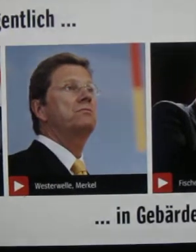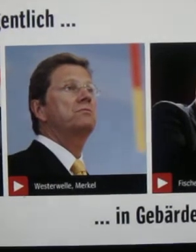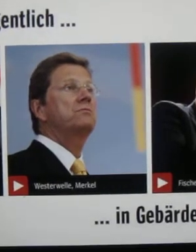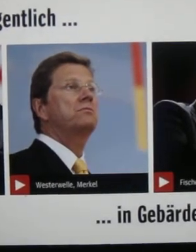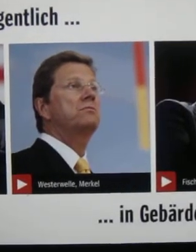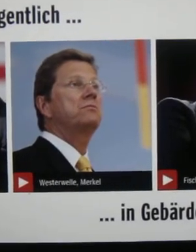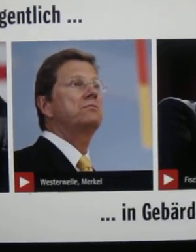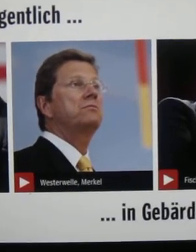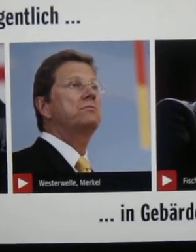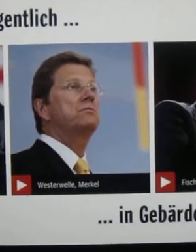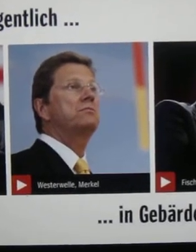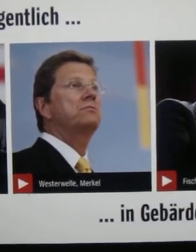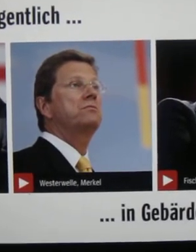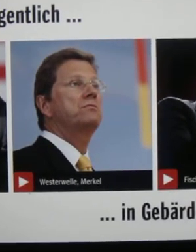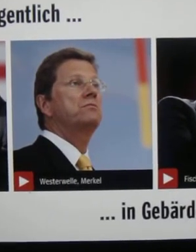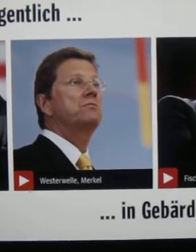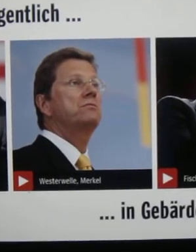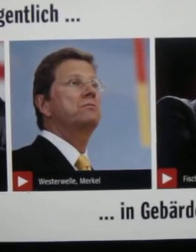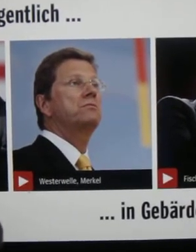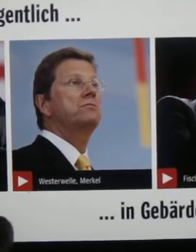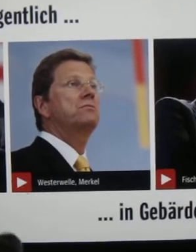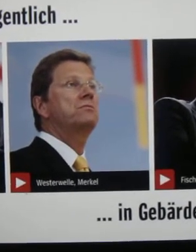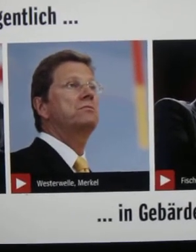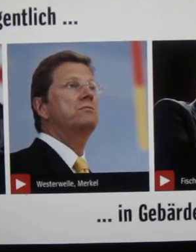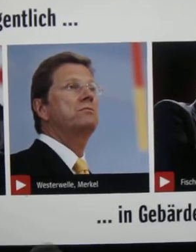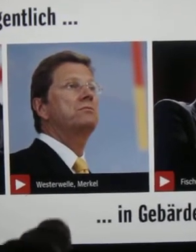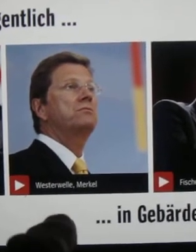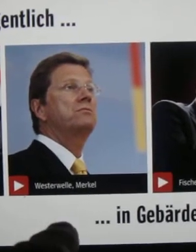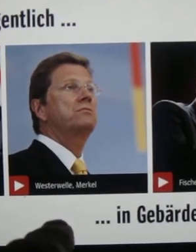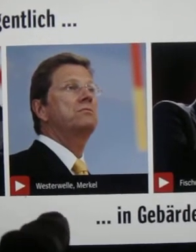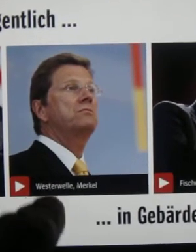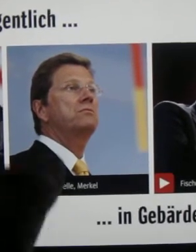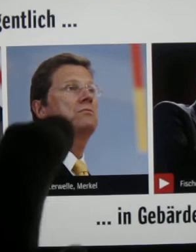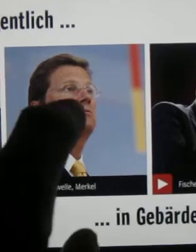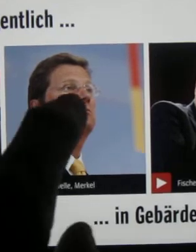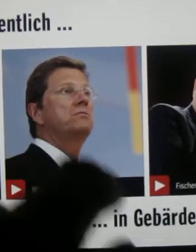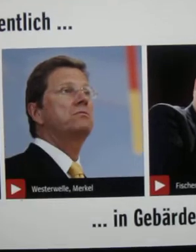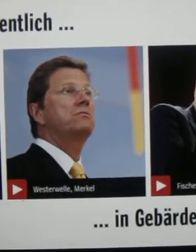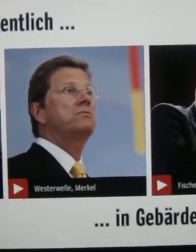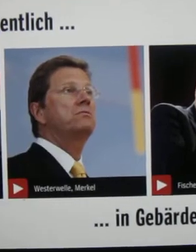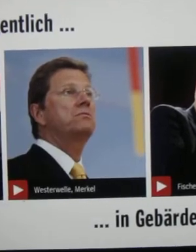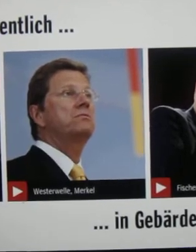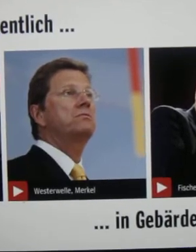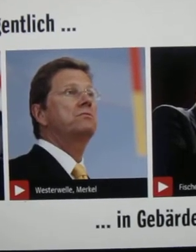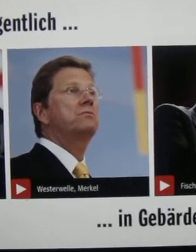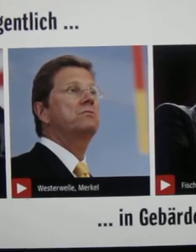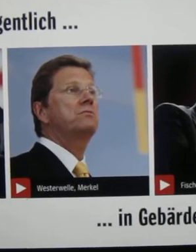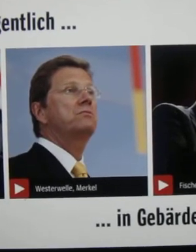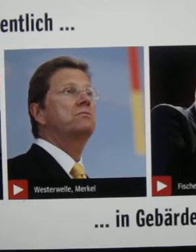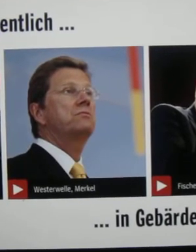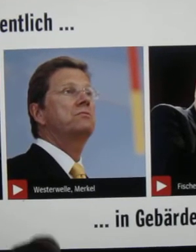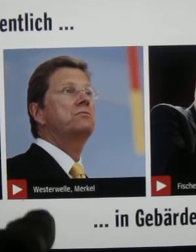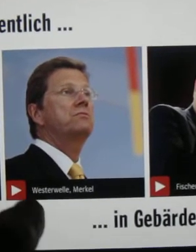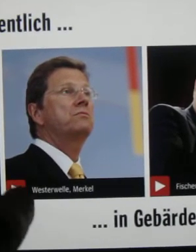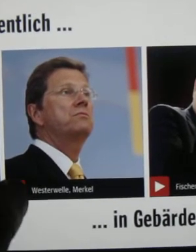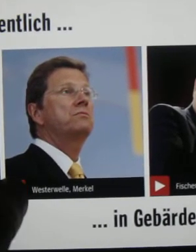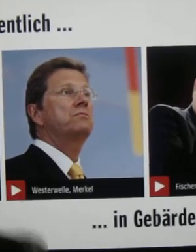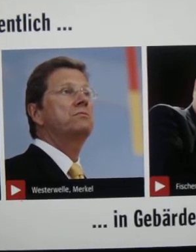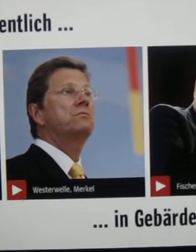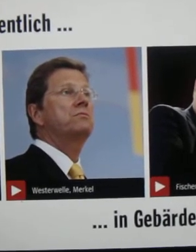Beispiel, und zwar die Namen von Politikern. Ich werde hier mal Westerwelle klicken. Da sehen Sie gleich eine